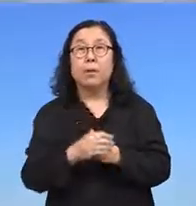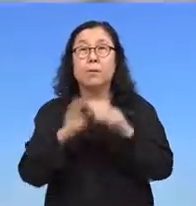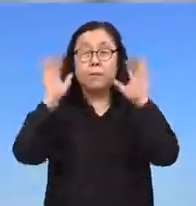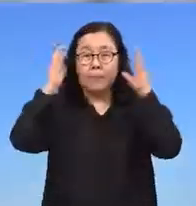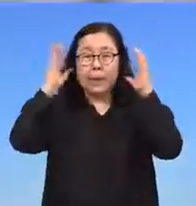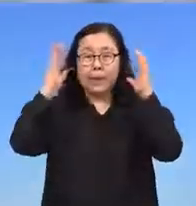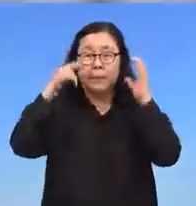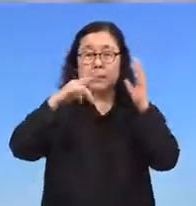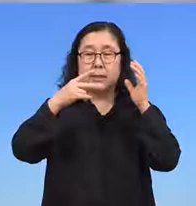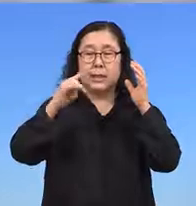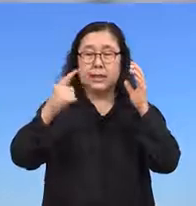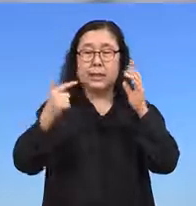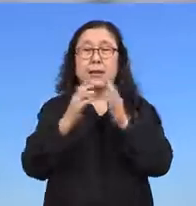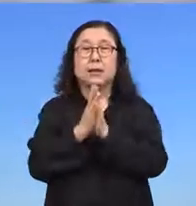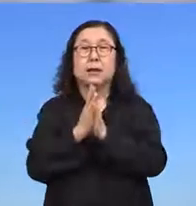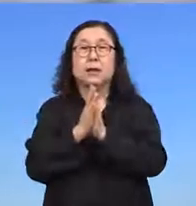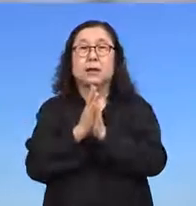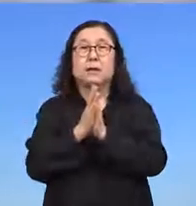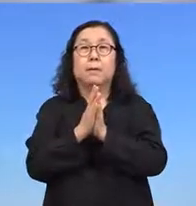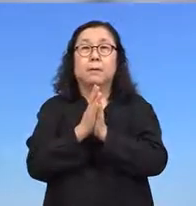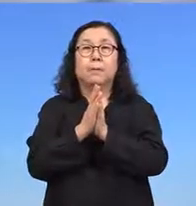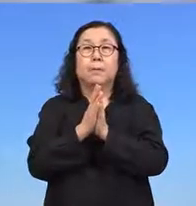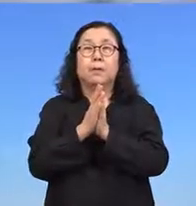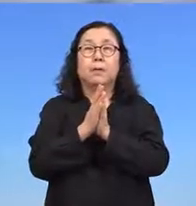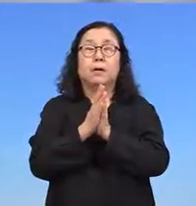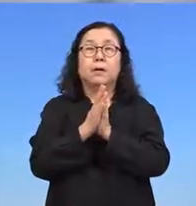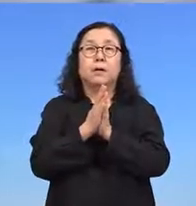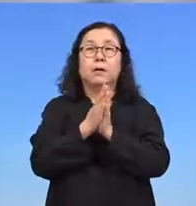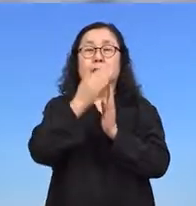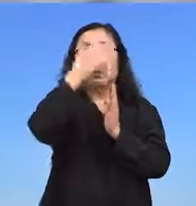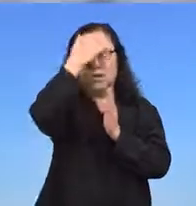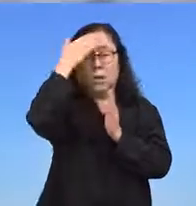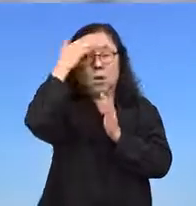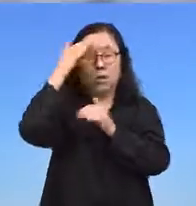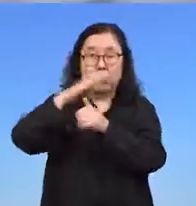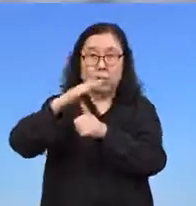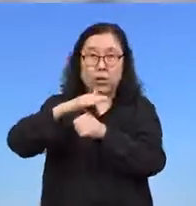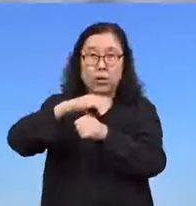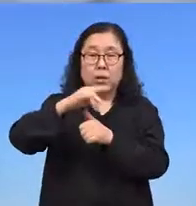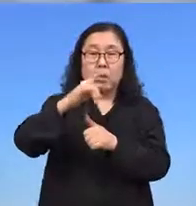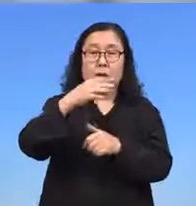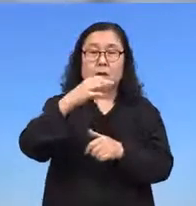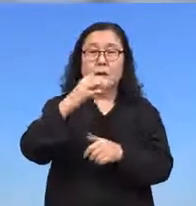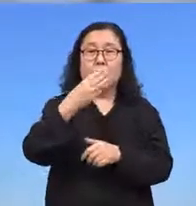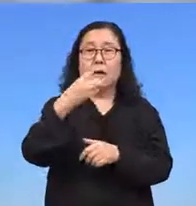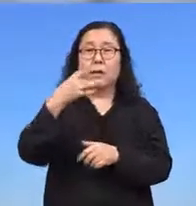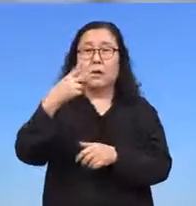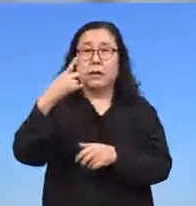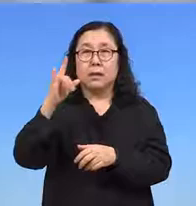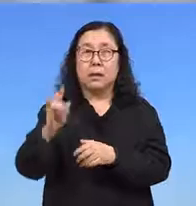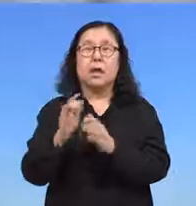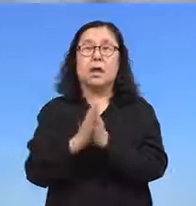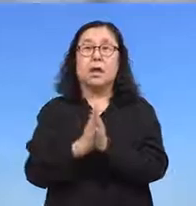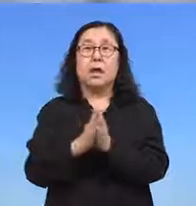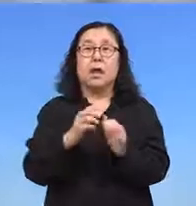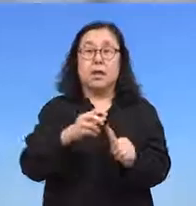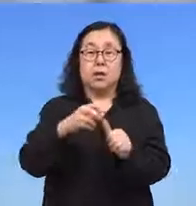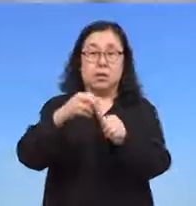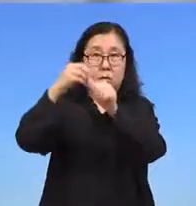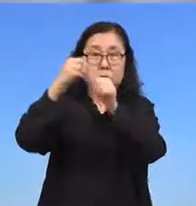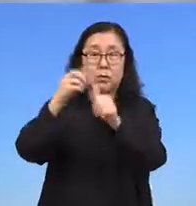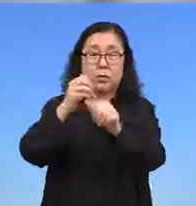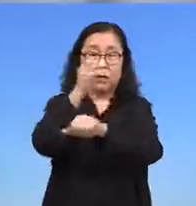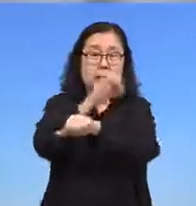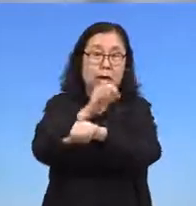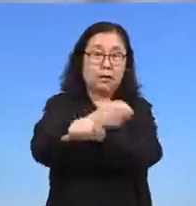그런가 하면은 어느 어린이 재단에서 지금 취약계층 청소년들 생리대 구입을 하는, 이게 저는 너무 의미가 있다고